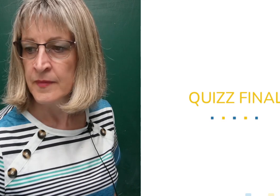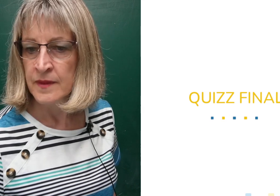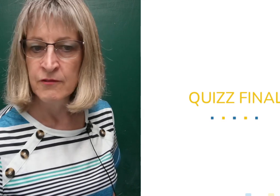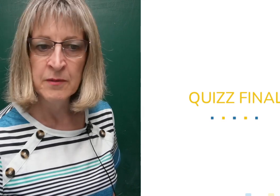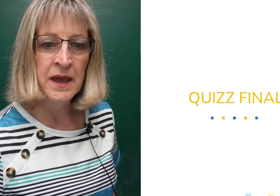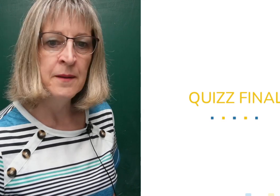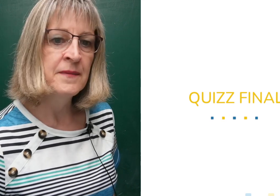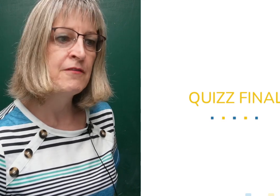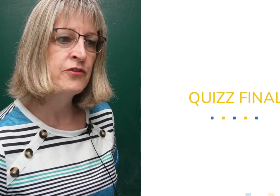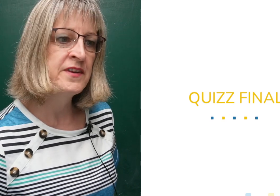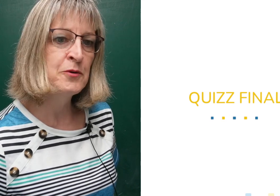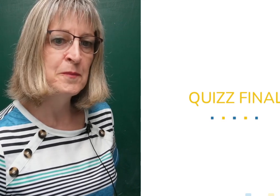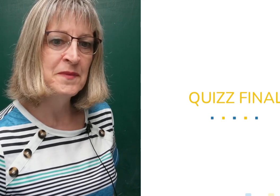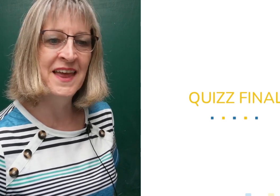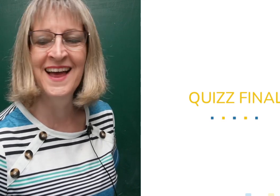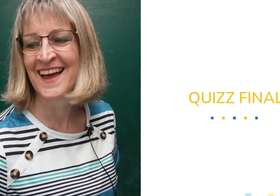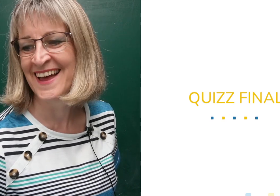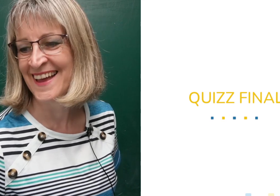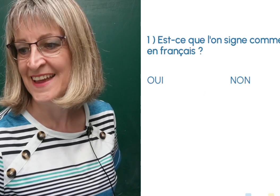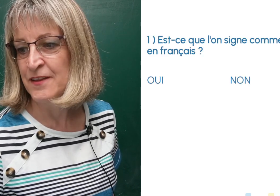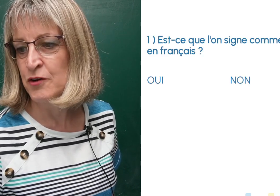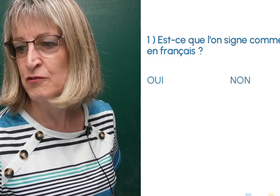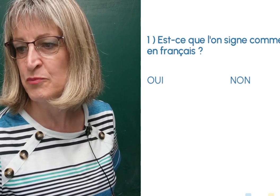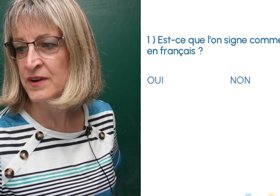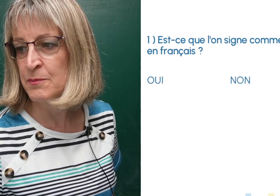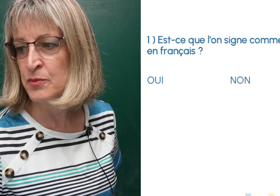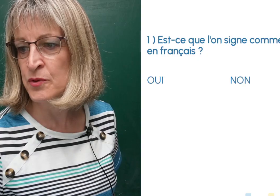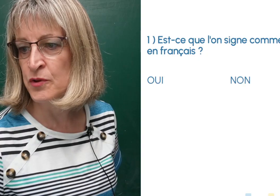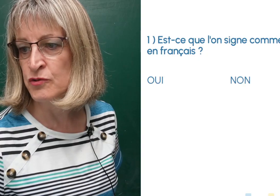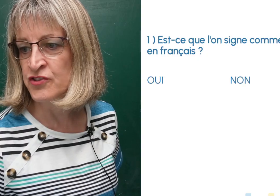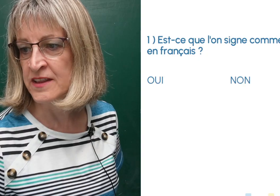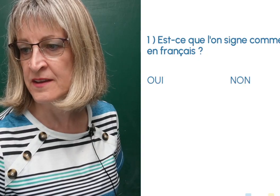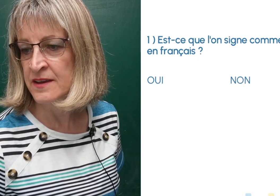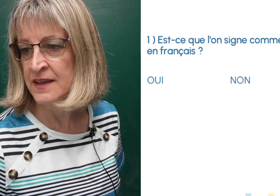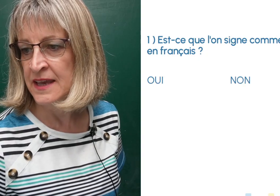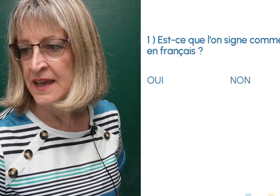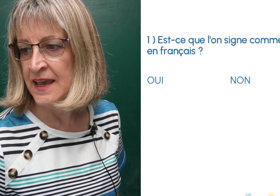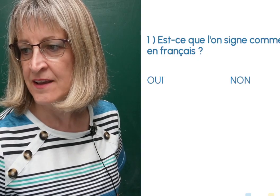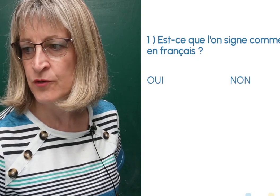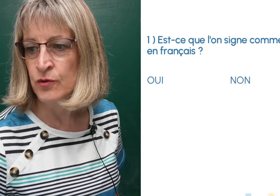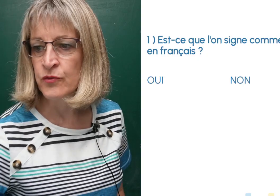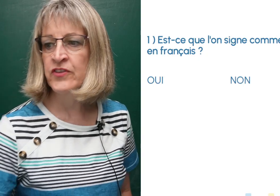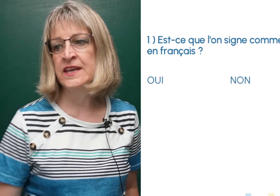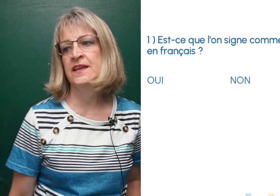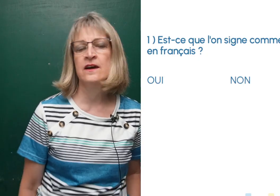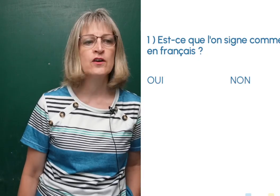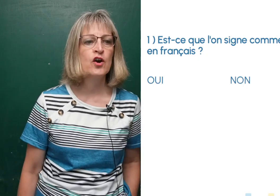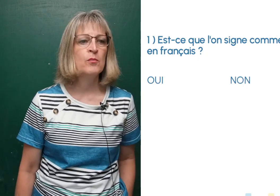Vous êtes prêts à vos stylos? Non, vous pouvez répondre dans le chat. Est-ce que l'on signe comme on